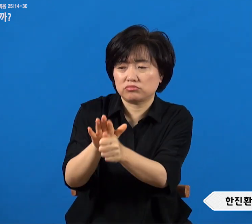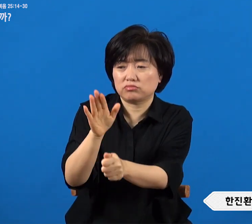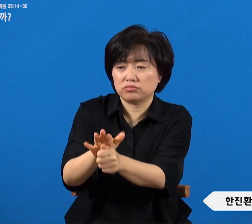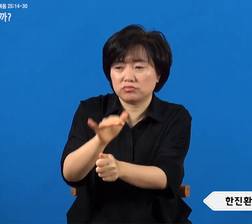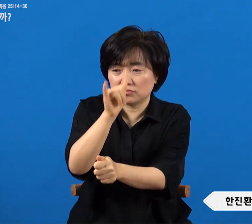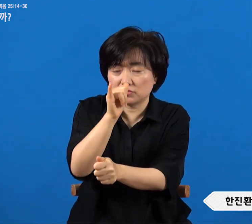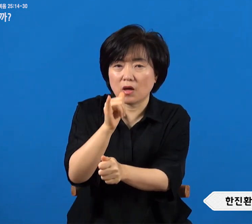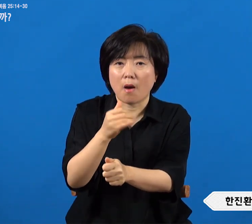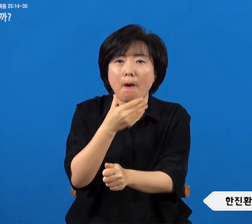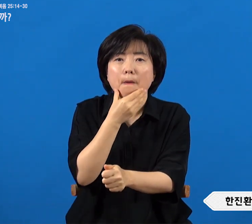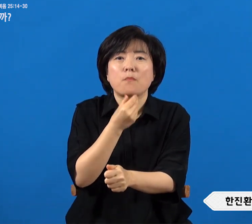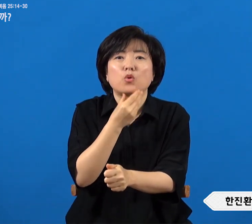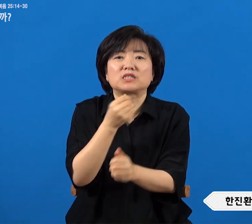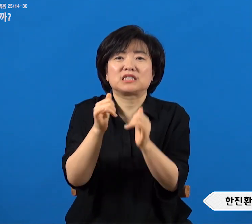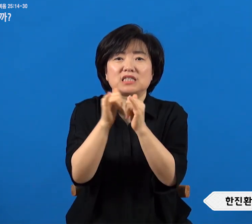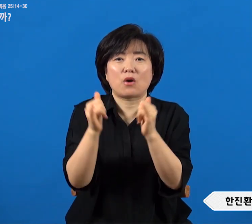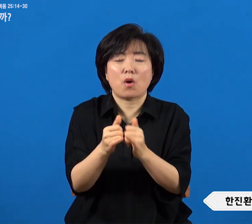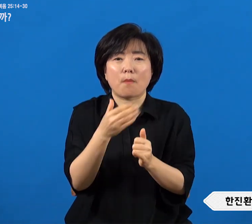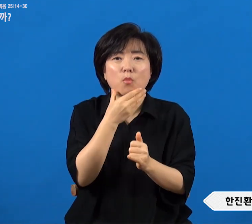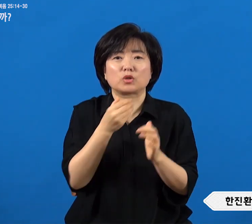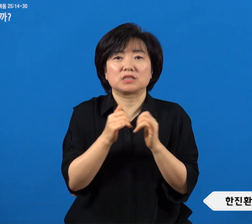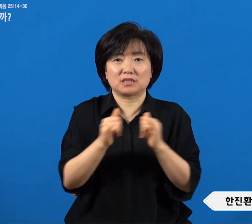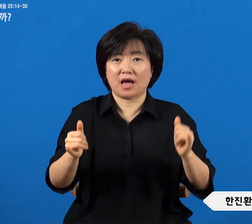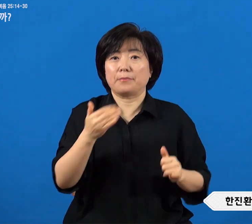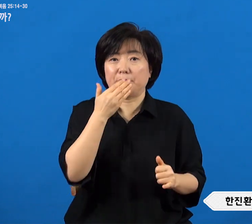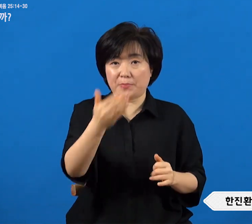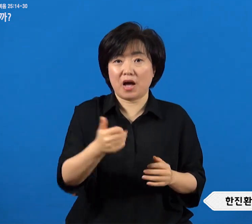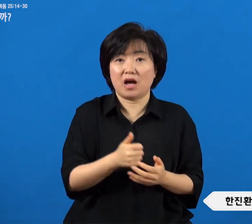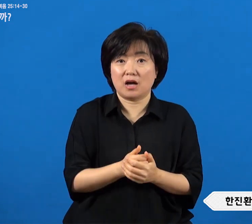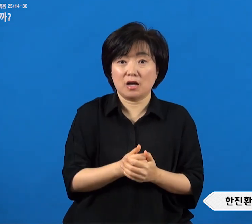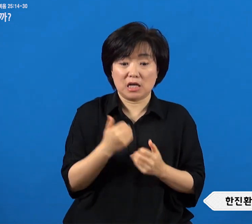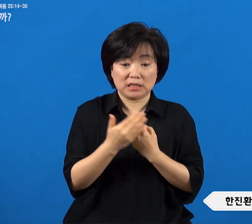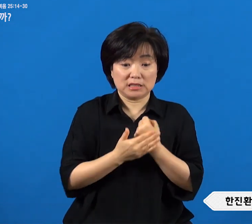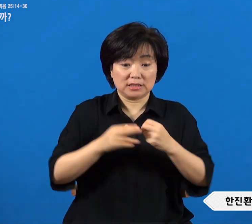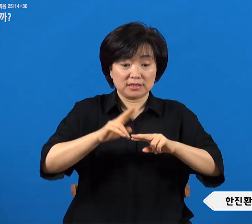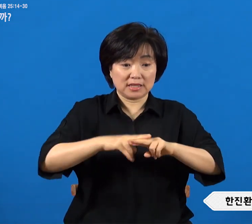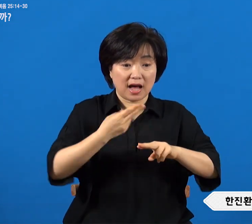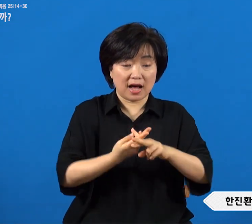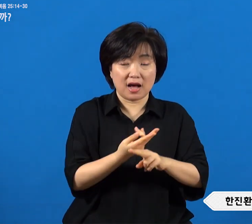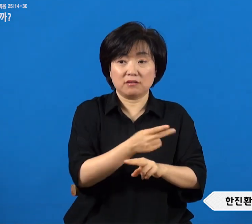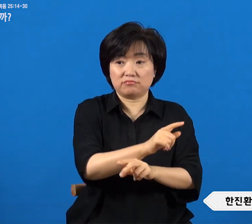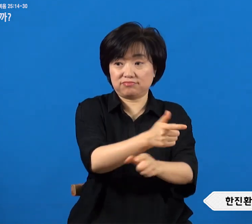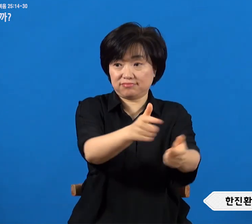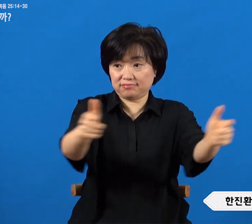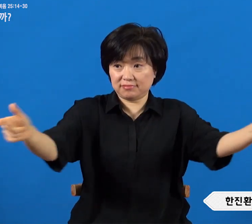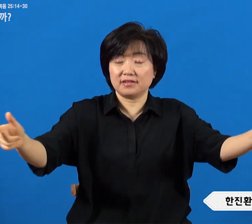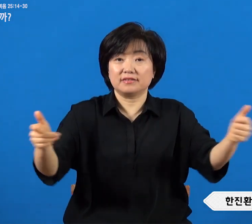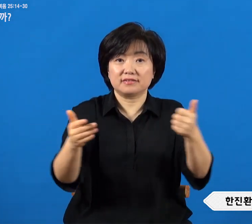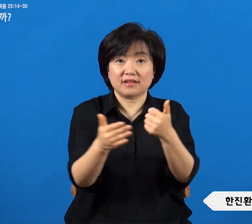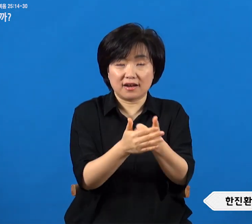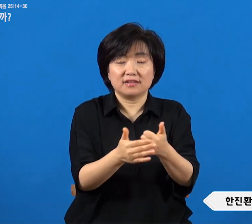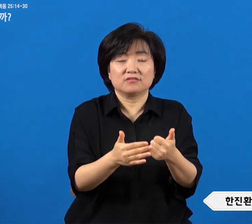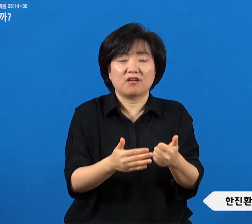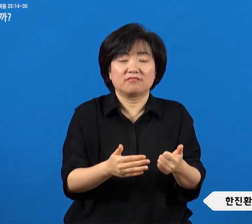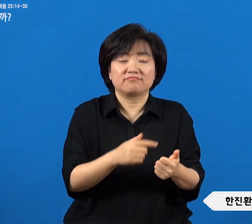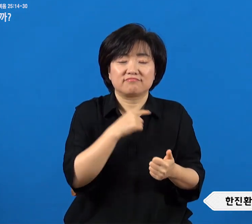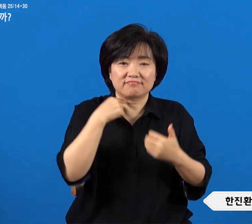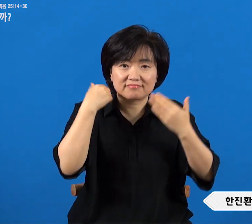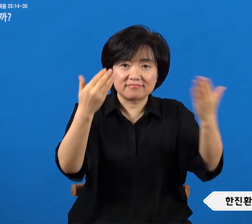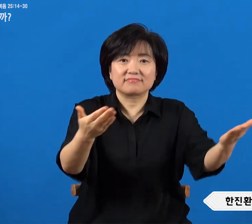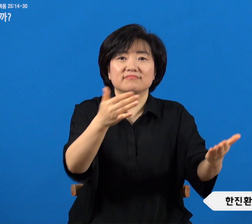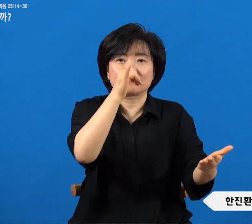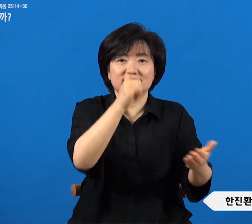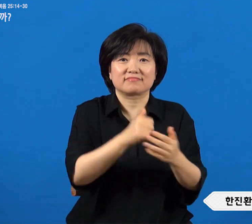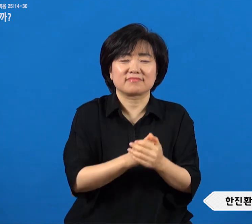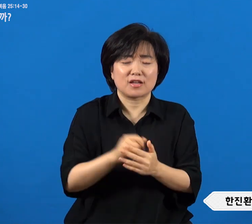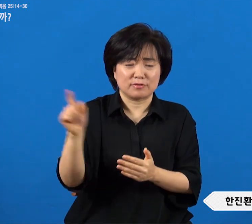복지사역에 헌신할 수도 있습니다. 은사를 따라서 다르게 일할 수 있습니다. 그러나 무슨 일을 하든지